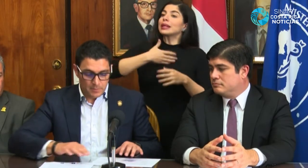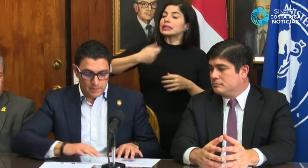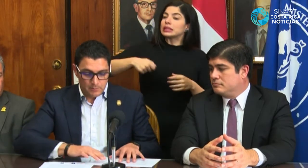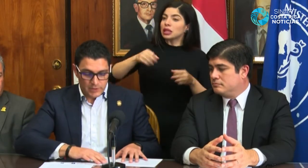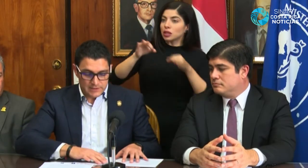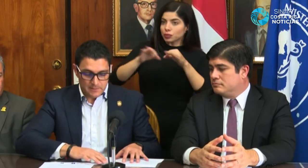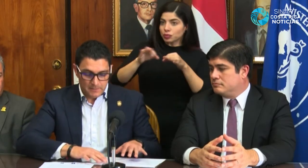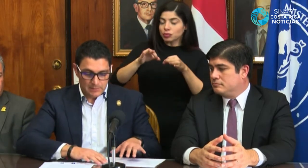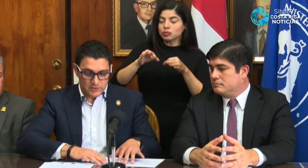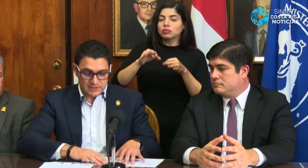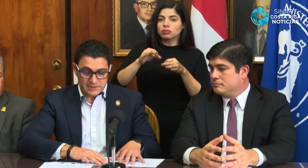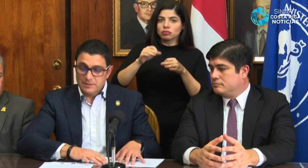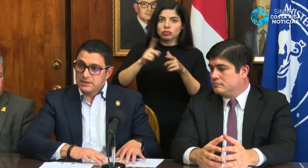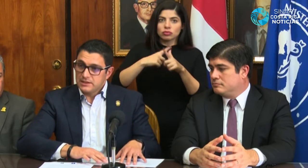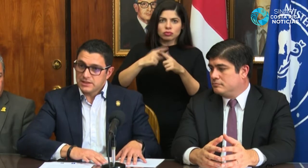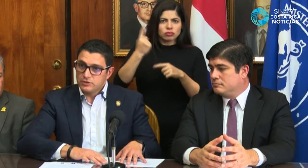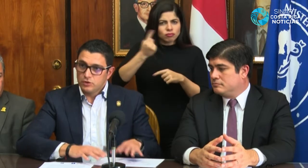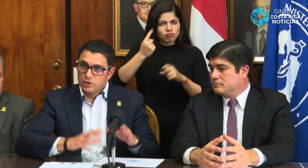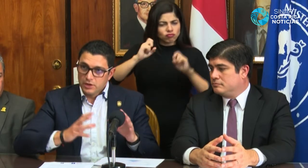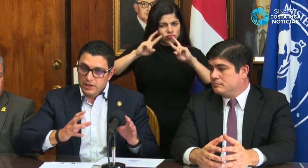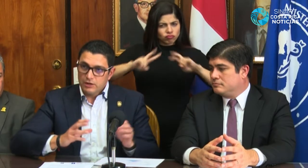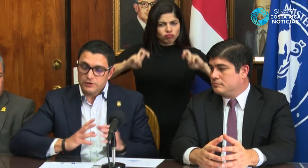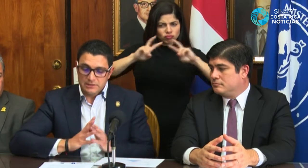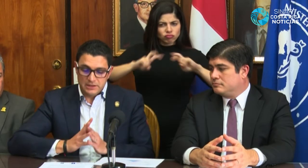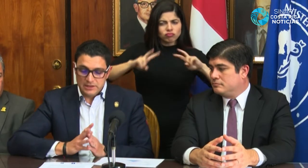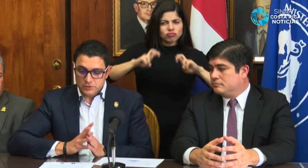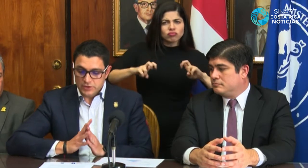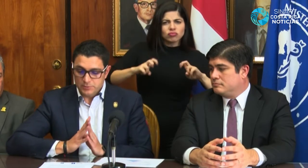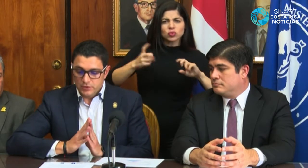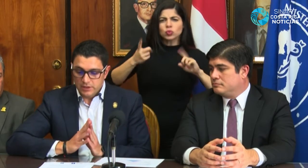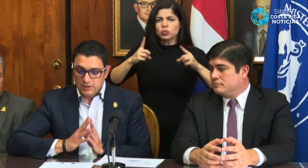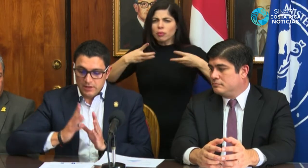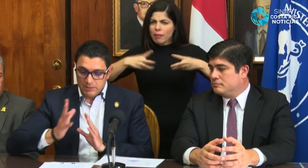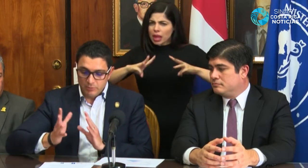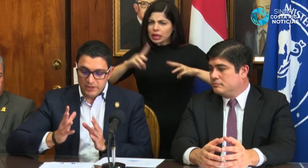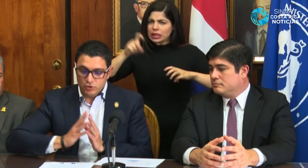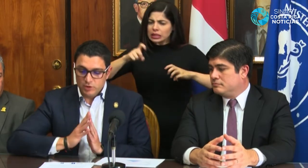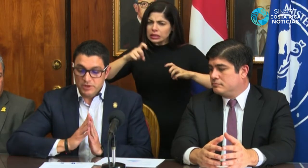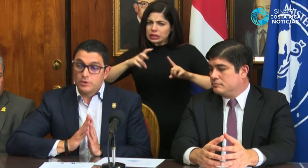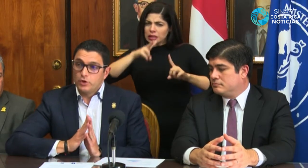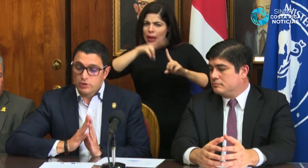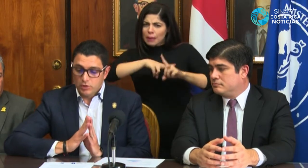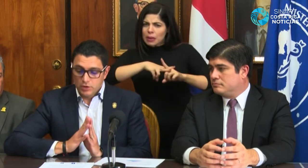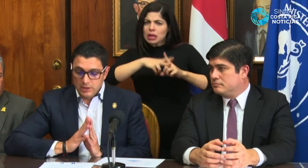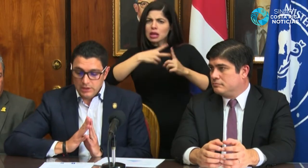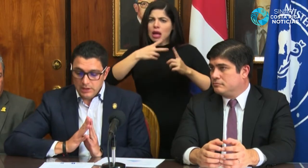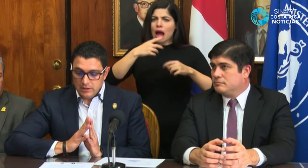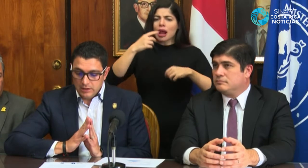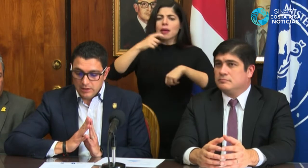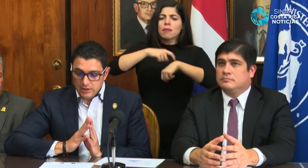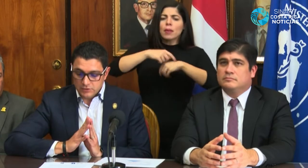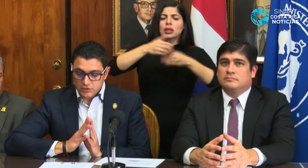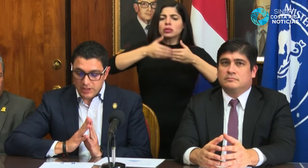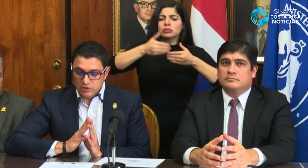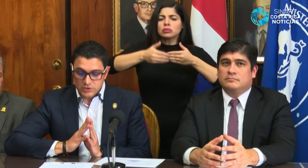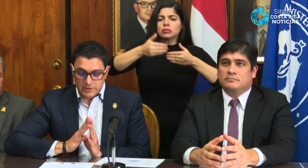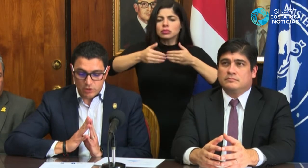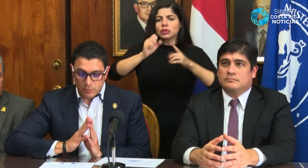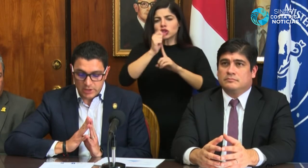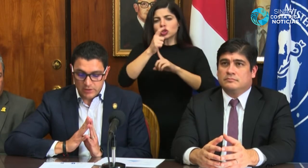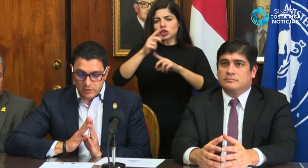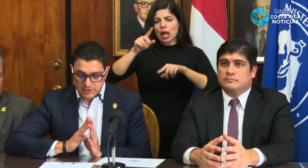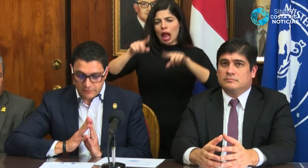presidente, pues vamos a estar siempre analizando qué otras medidas corresponden al momento epidemiológico y social, como